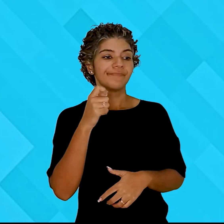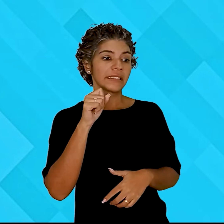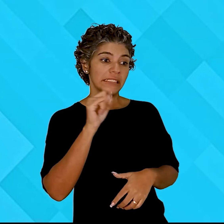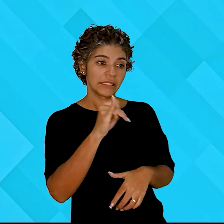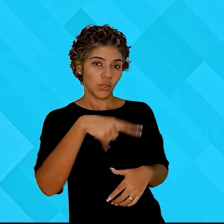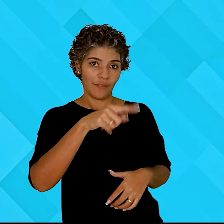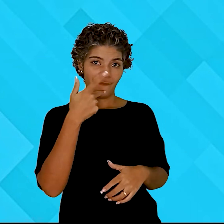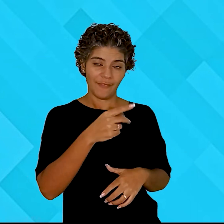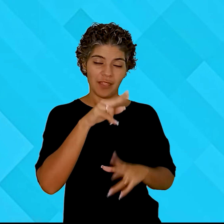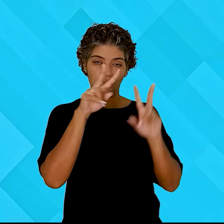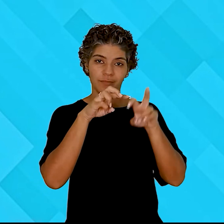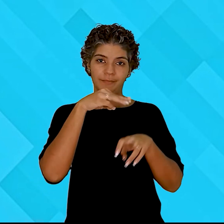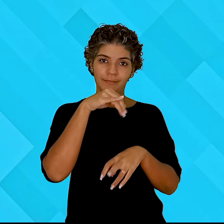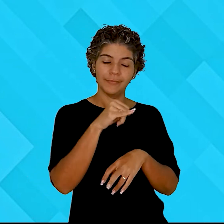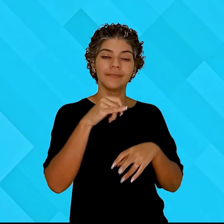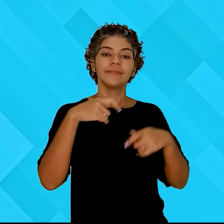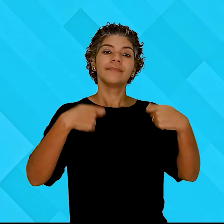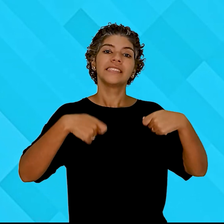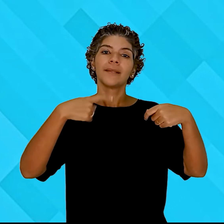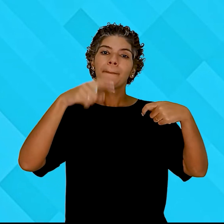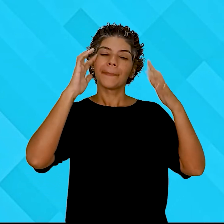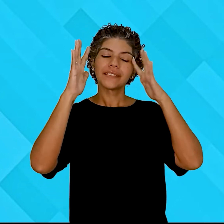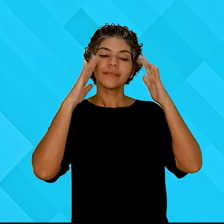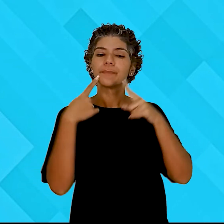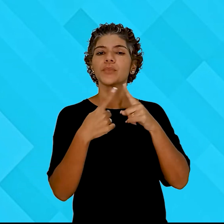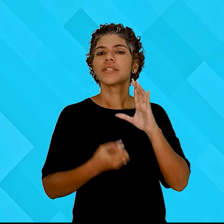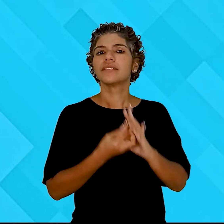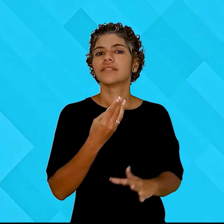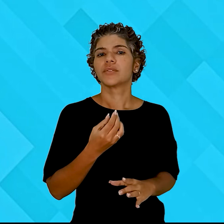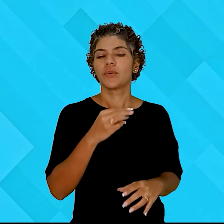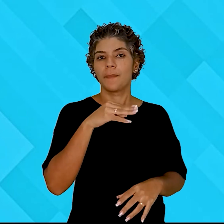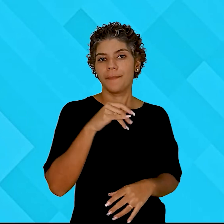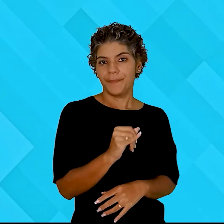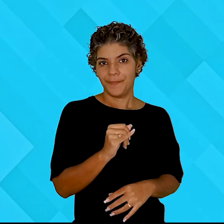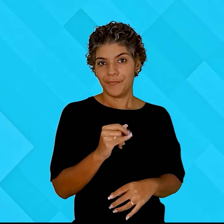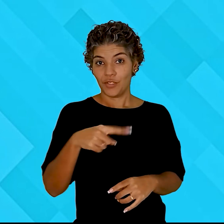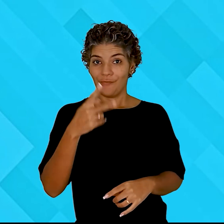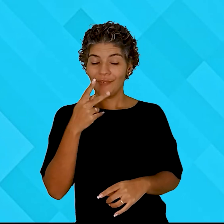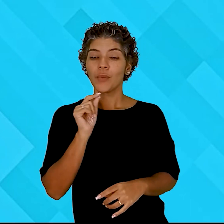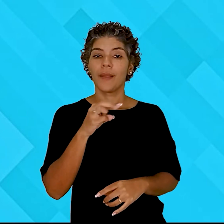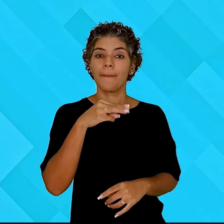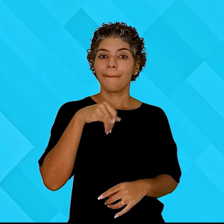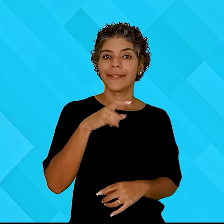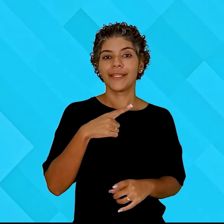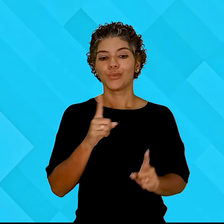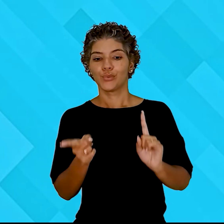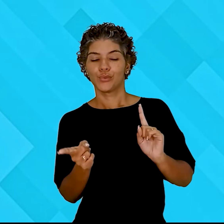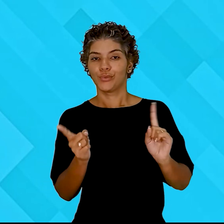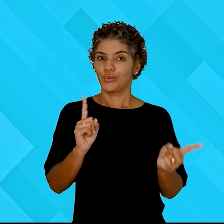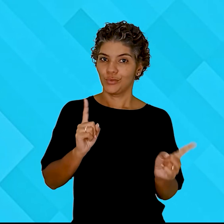naquela situação. A gente fala muito que o MEI tem dois lados, o MEI por opção e o MEI por condição. Nós optamos